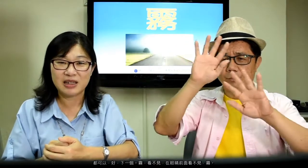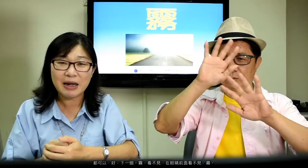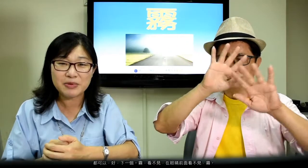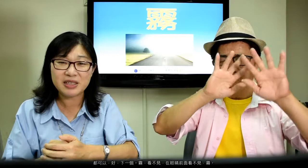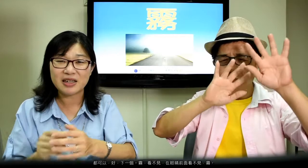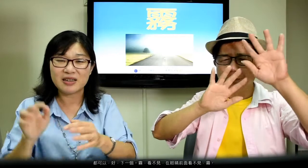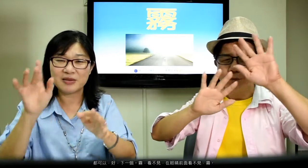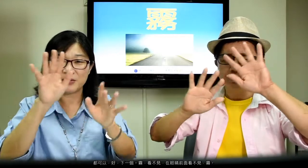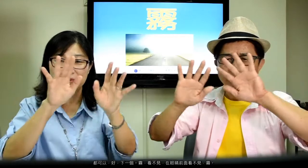看不见，